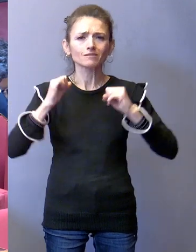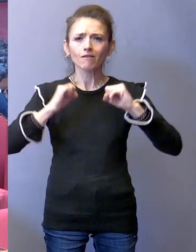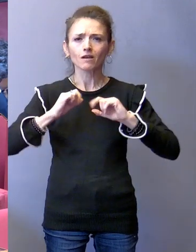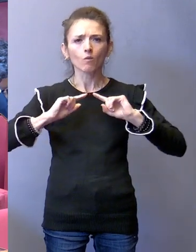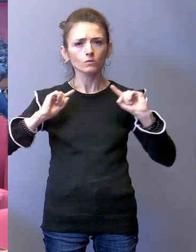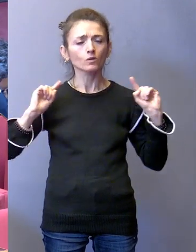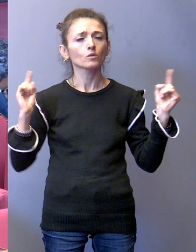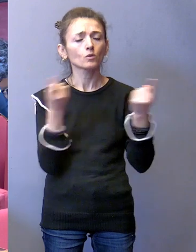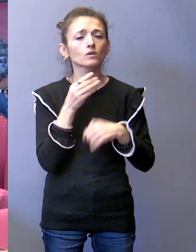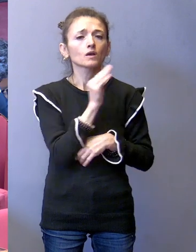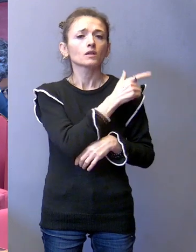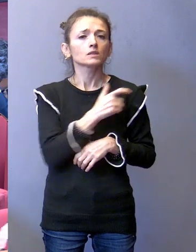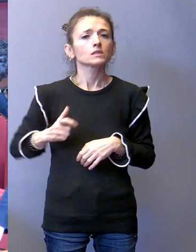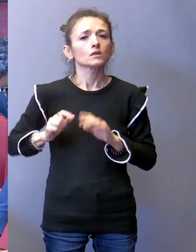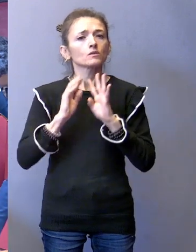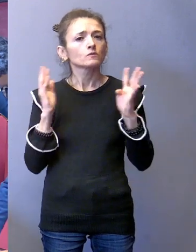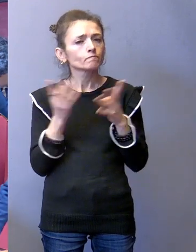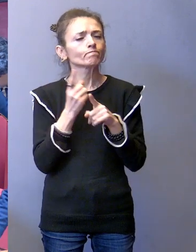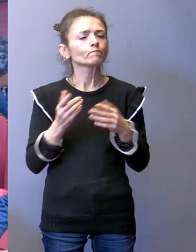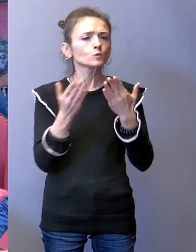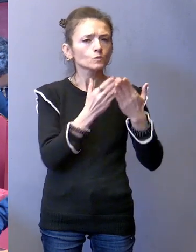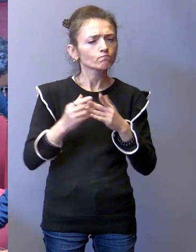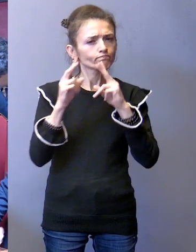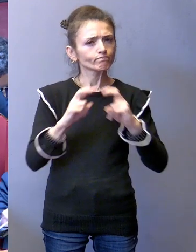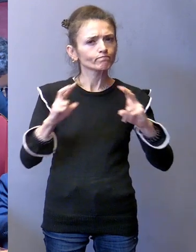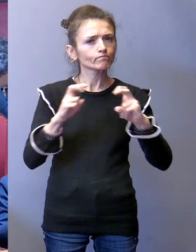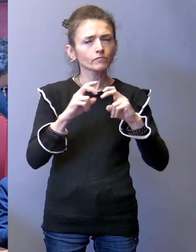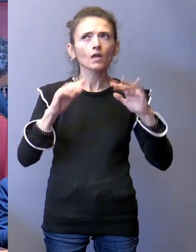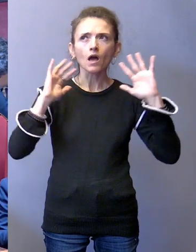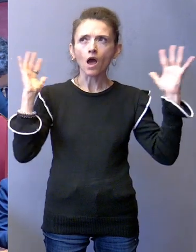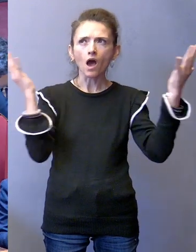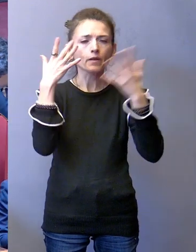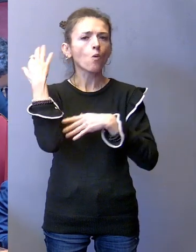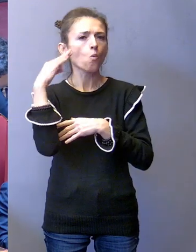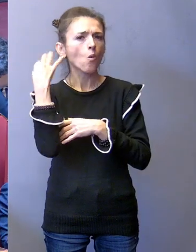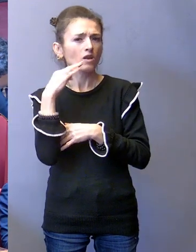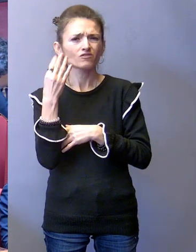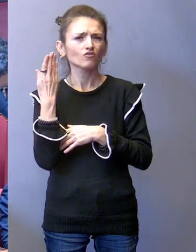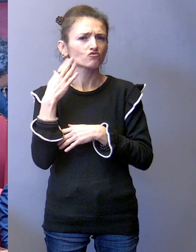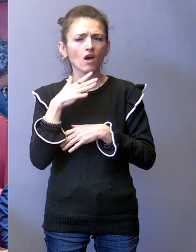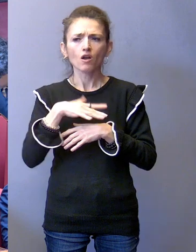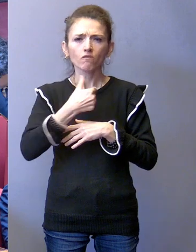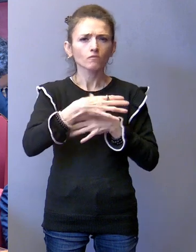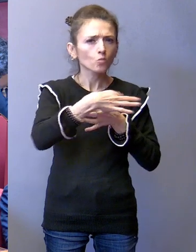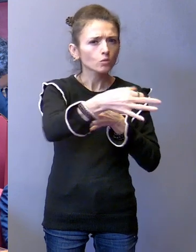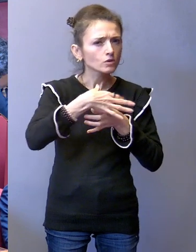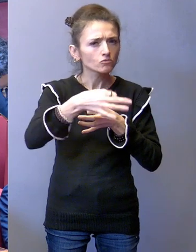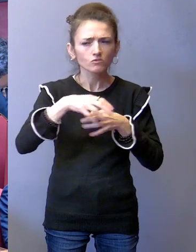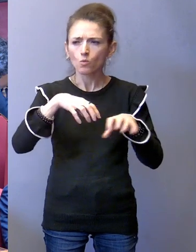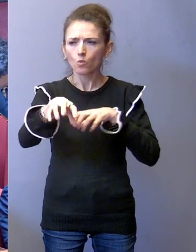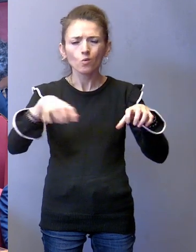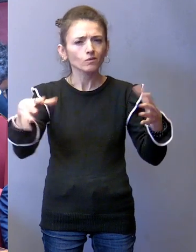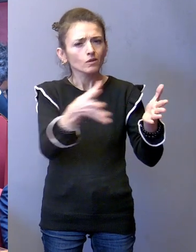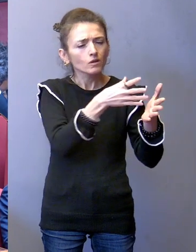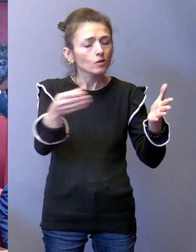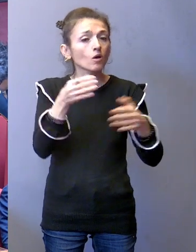si impegna Sindaco la Giunta a studiare approfondire la qualità dell'aria e tutta Genova in tutti i suoi quartieri Municipio affinché l'edilizia e